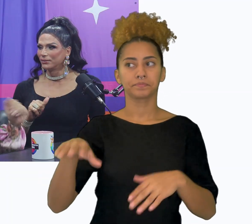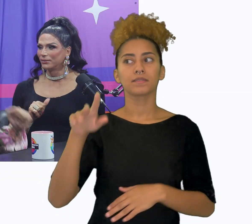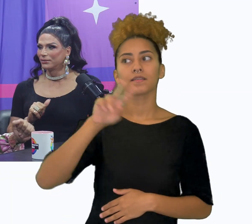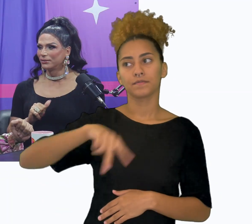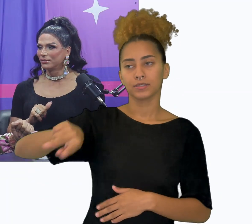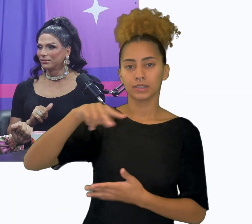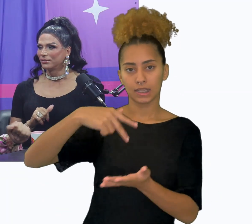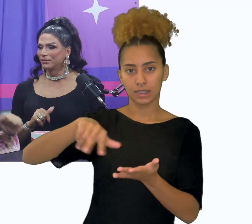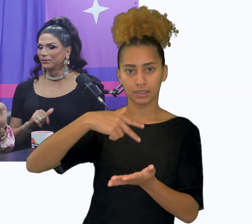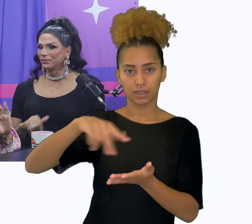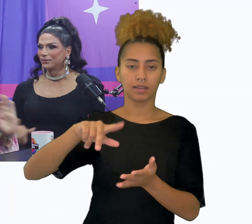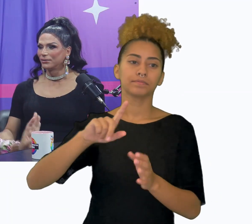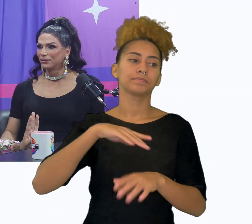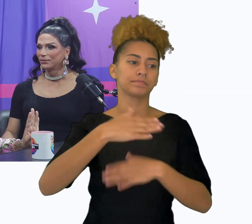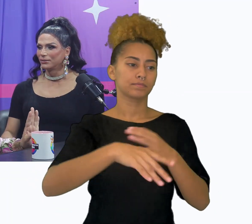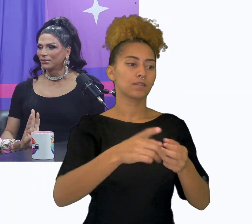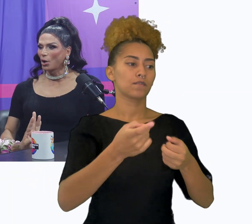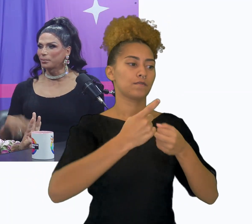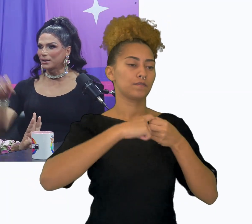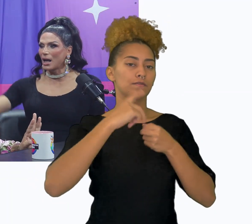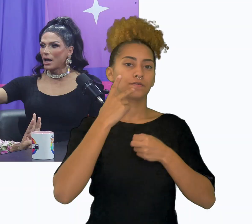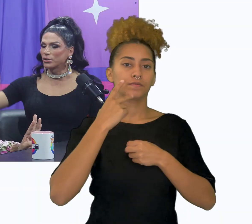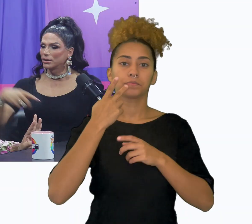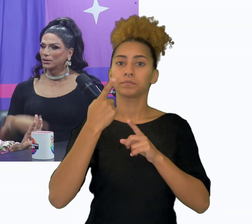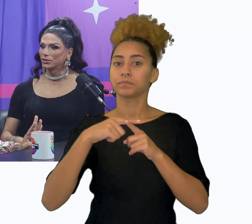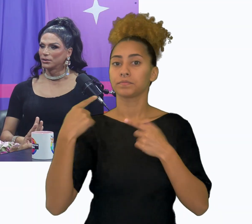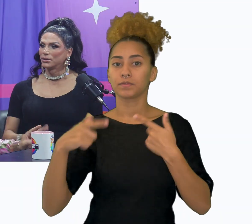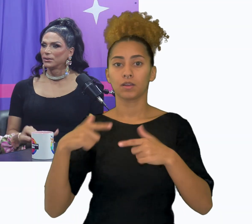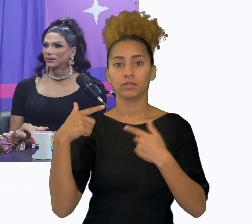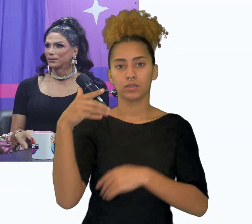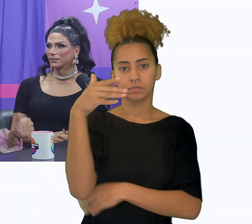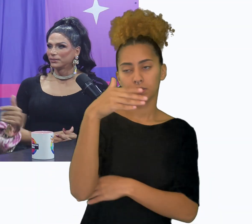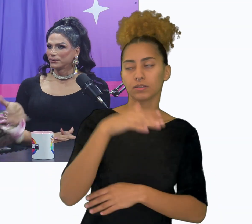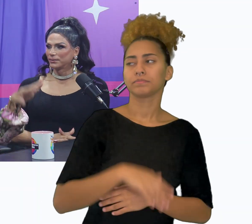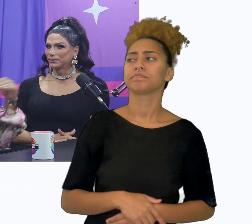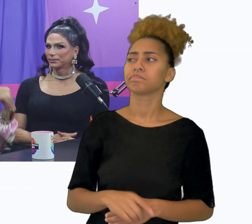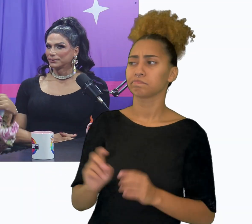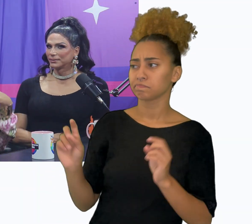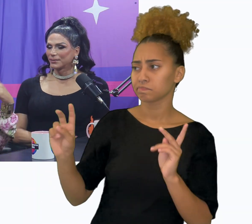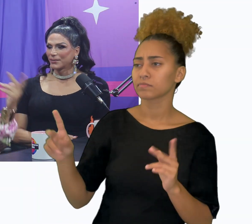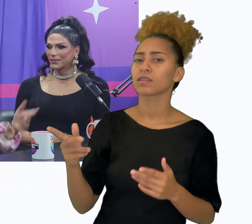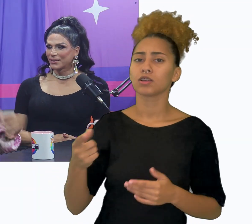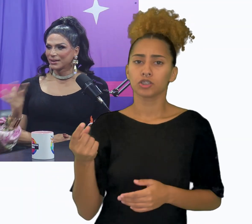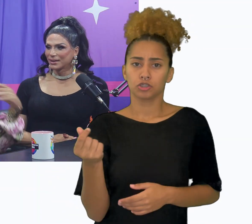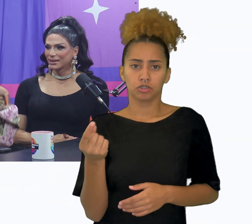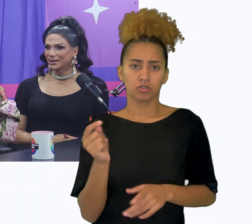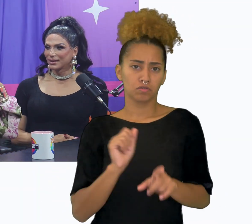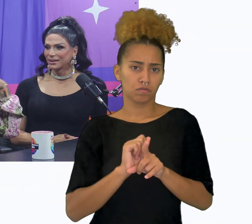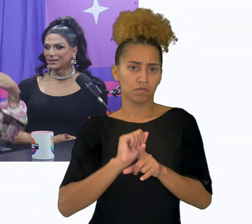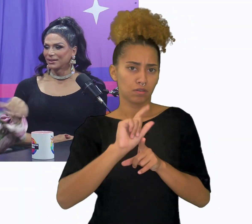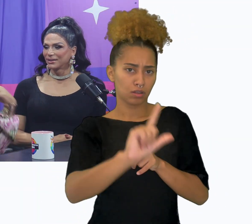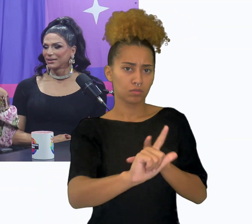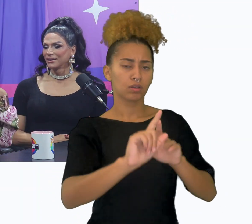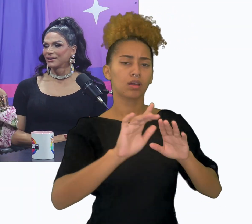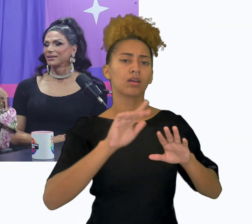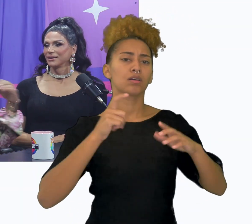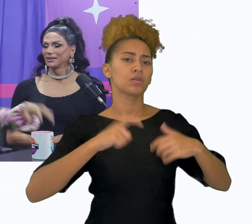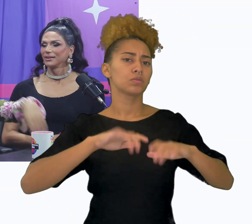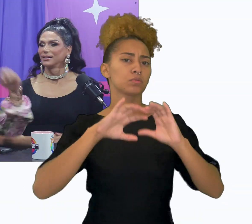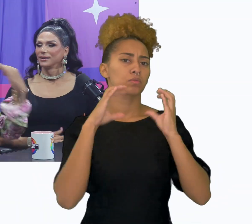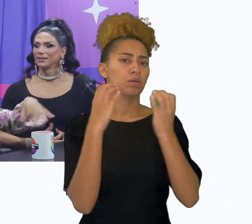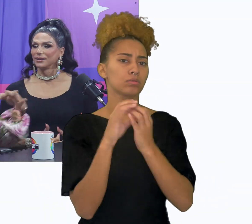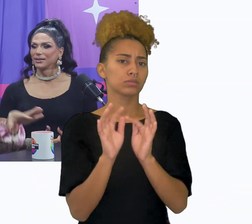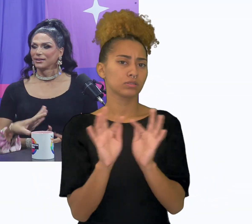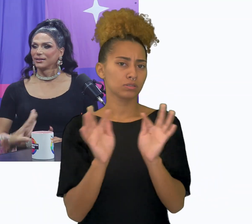vão dançar e voltam pra Fortaleza, porque não tem hospedagem. Aí eu, beleza, eu vou pegar meu dinheiro, vou alugar um quartinho